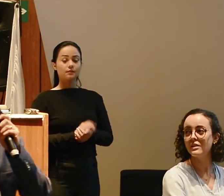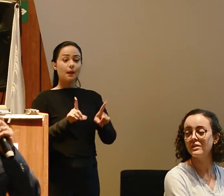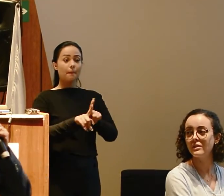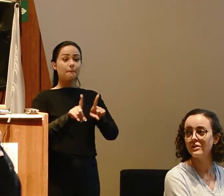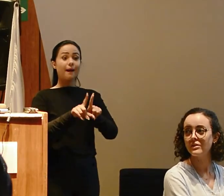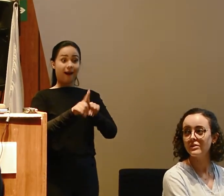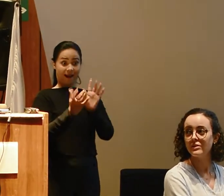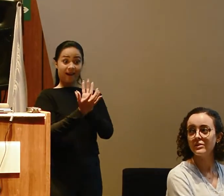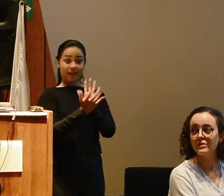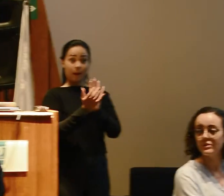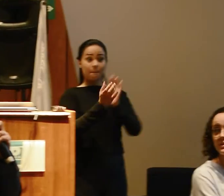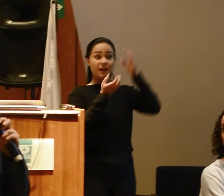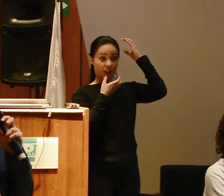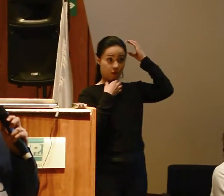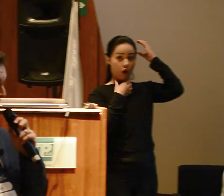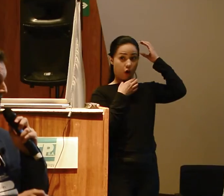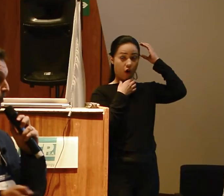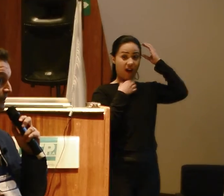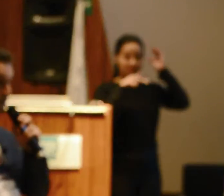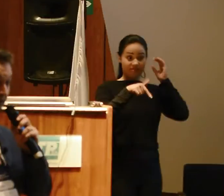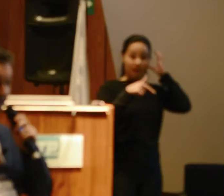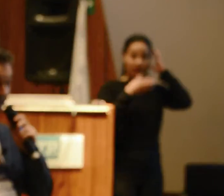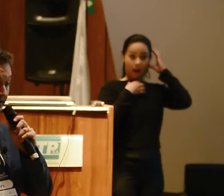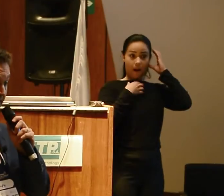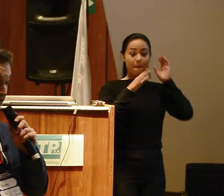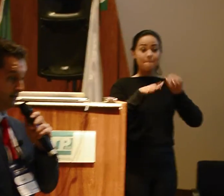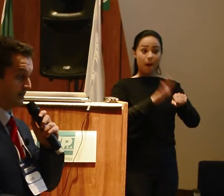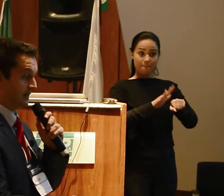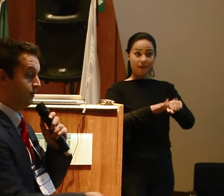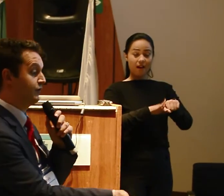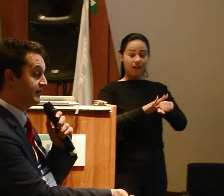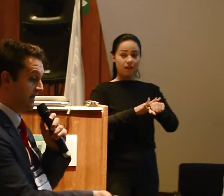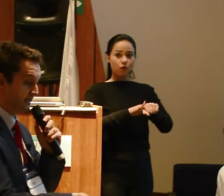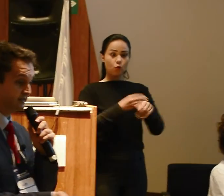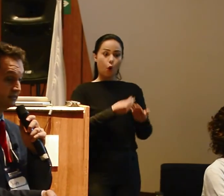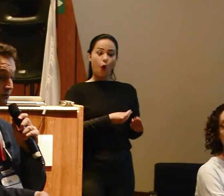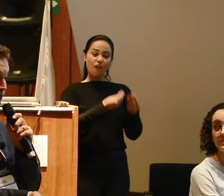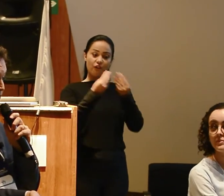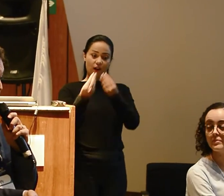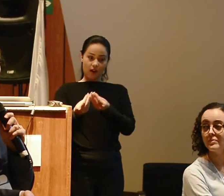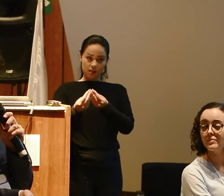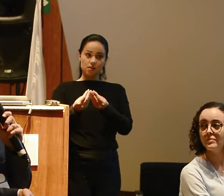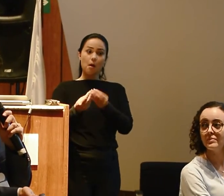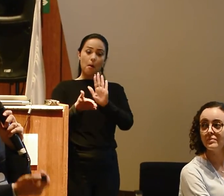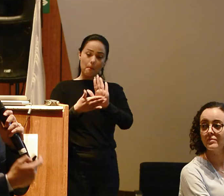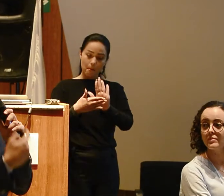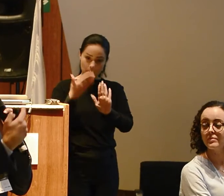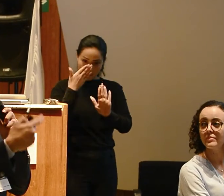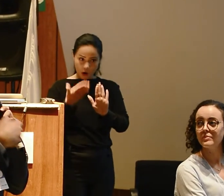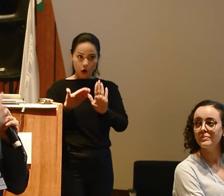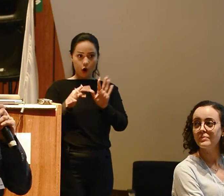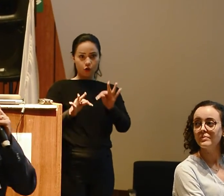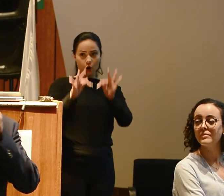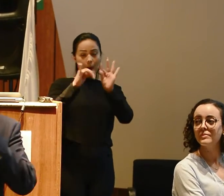a equipe da fonoaudiologia, naquele momento ali, ela oferece as tecnologias e